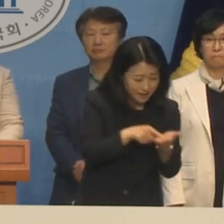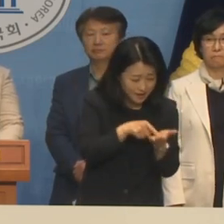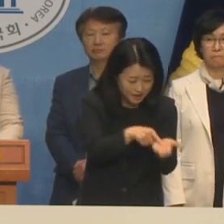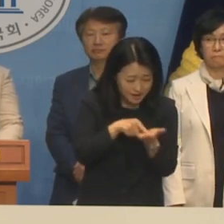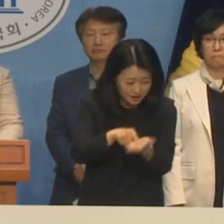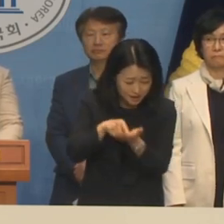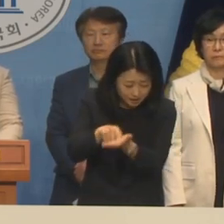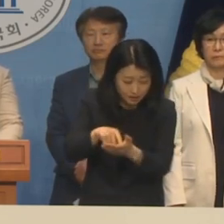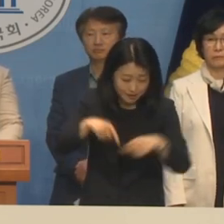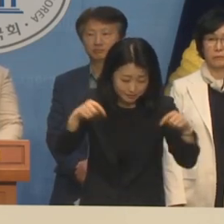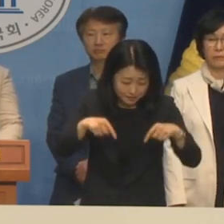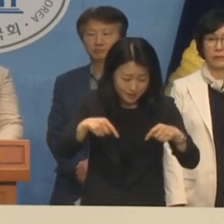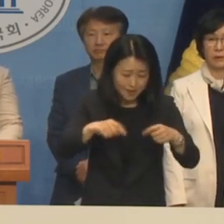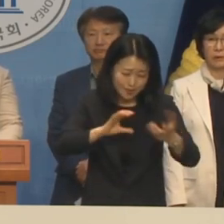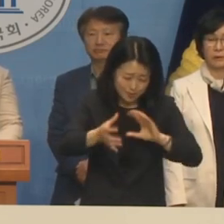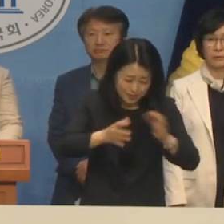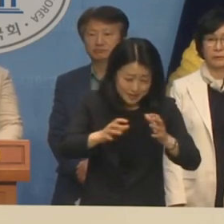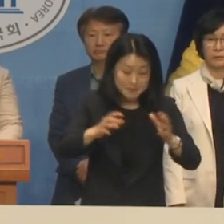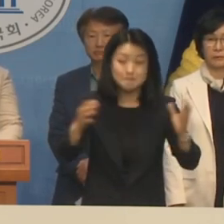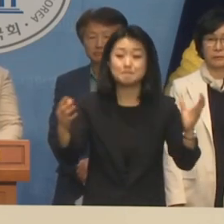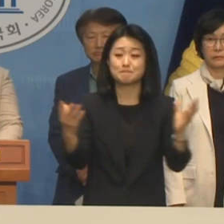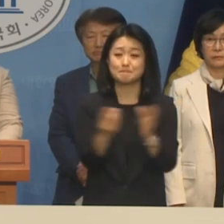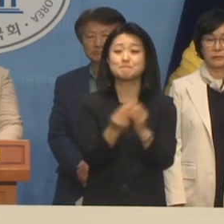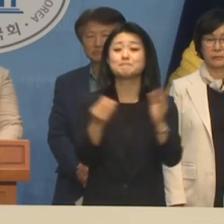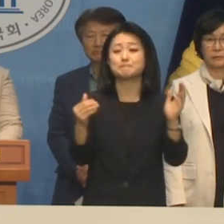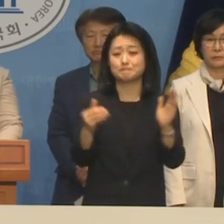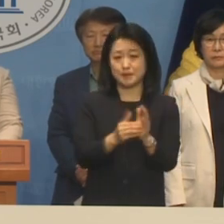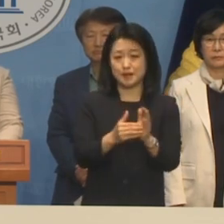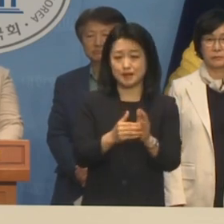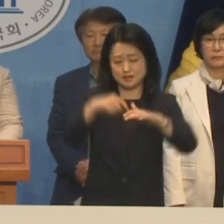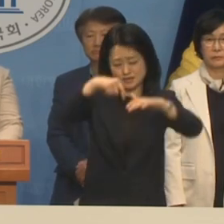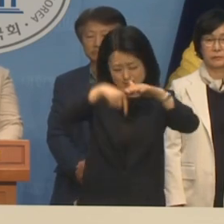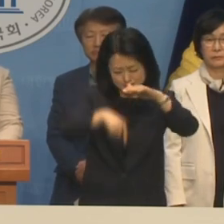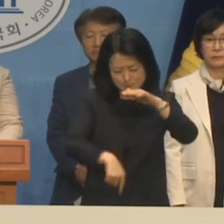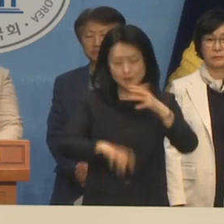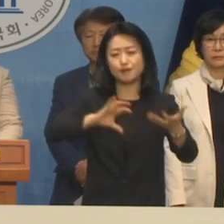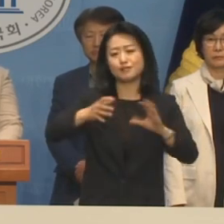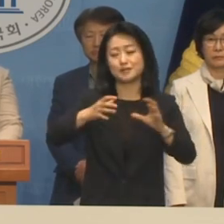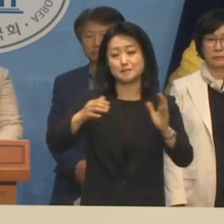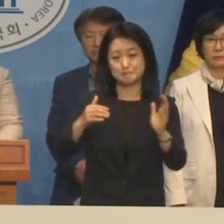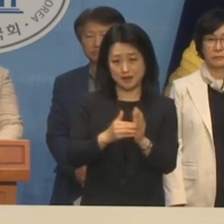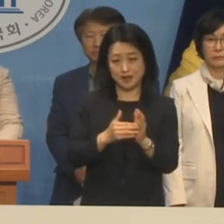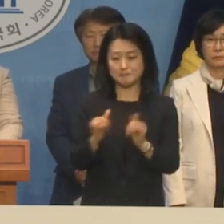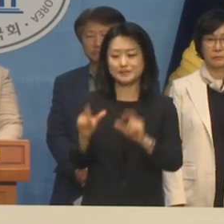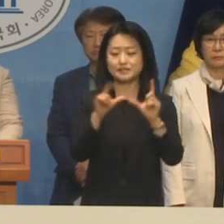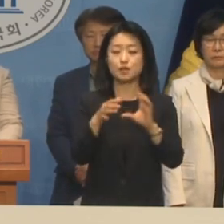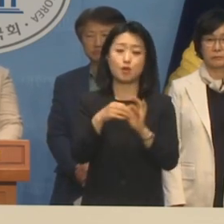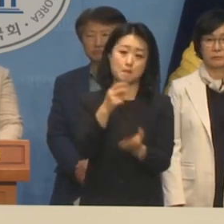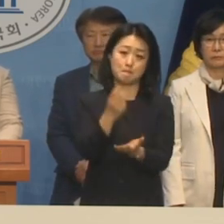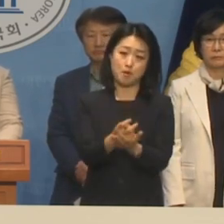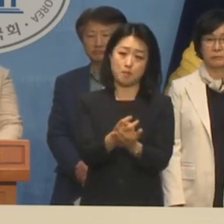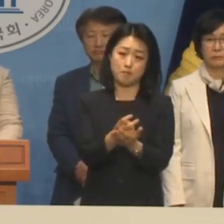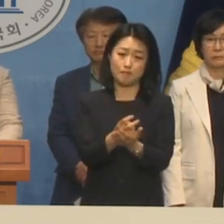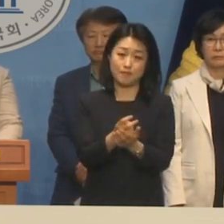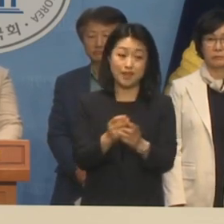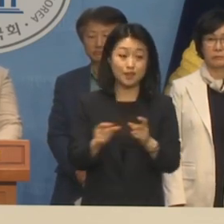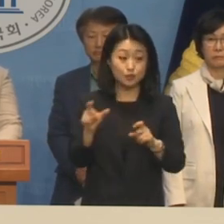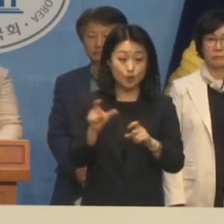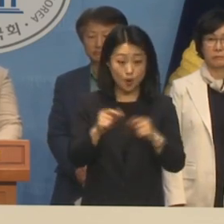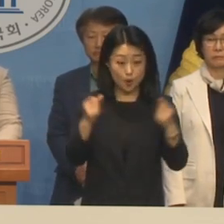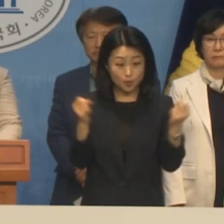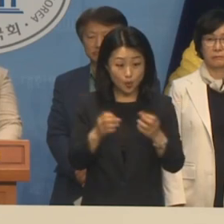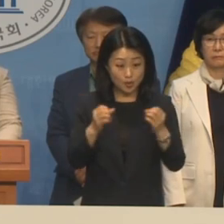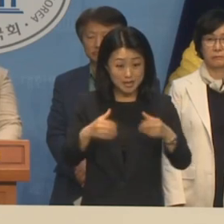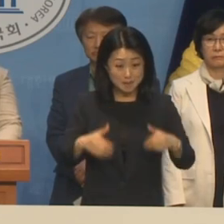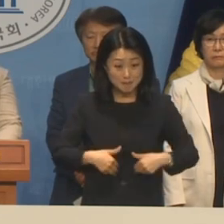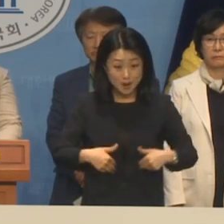왔다. 이미 충분한 숙고 기간을 거친 민생 법안임에도 논의가 더 필요하다는